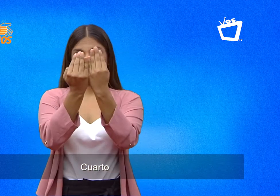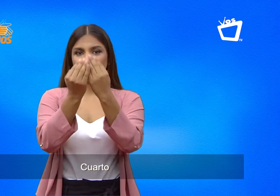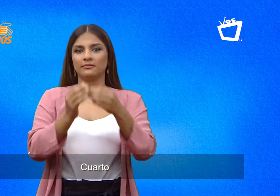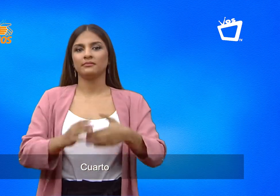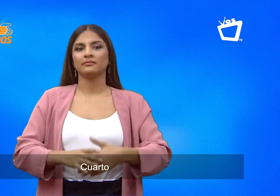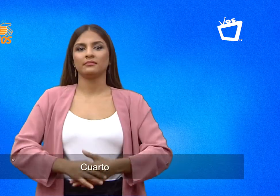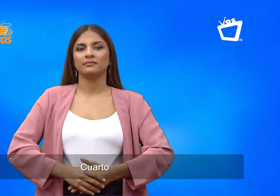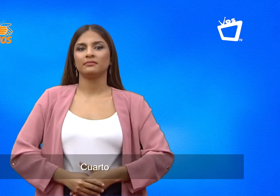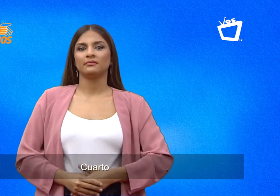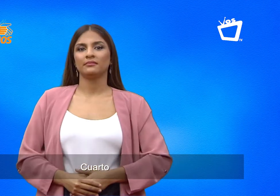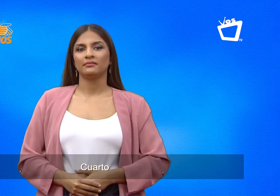Cuarto.